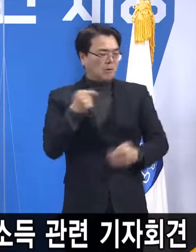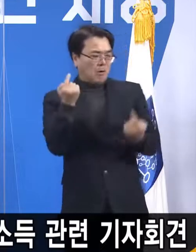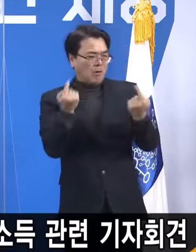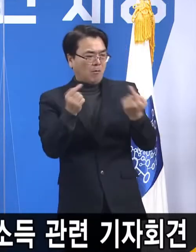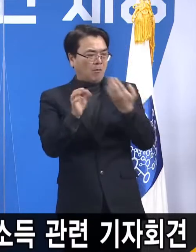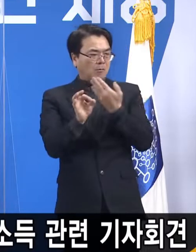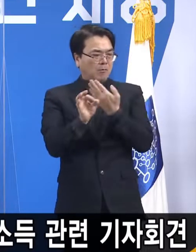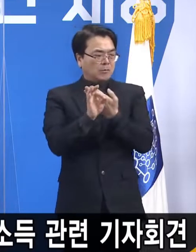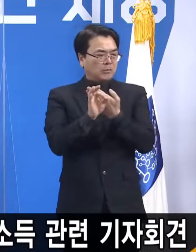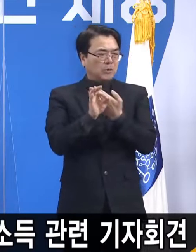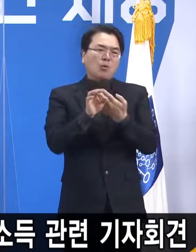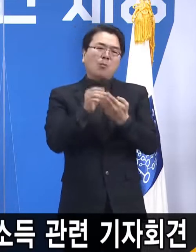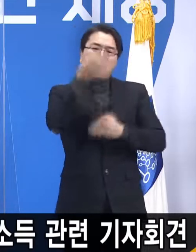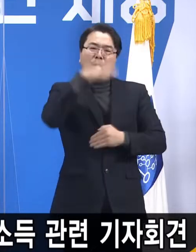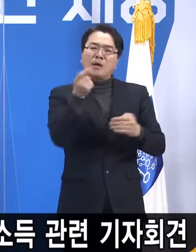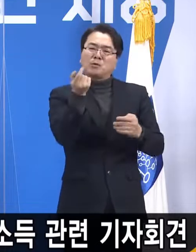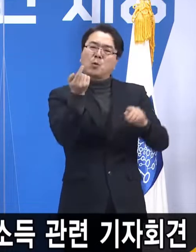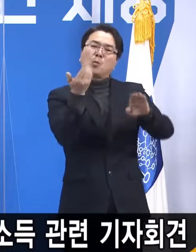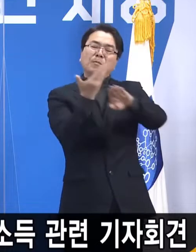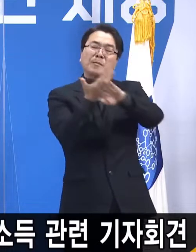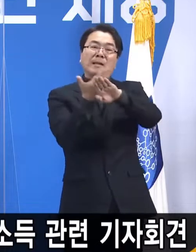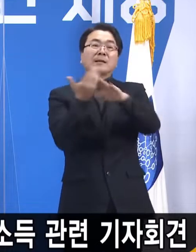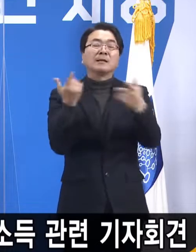큰 경제 효과를 봤습니다.